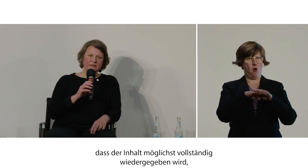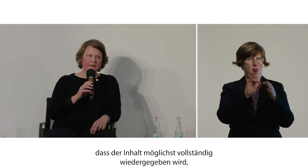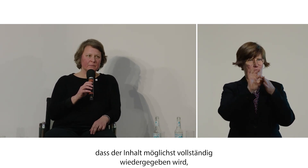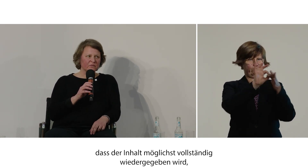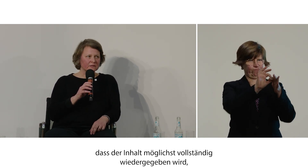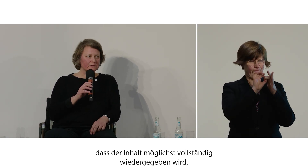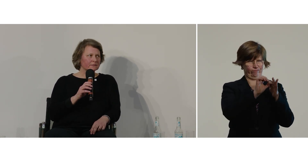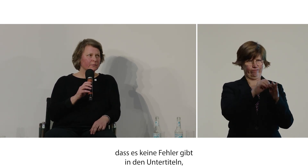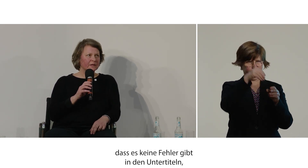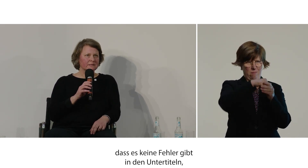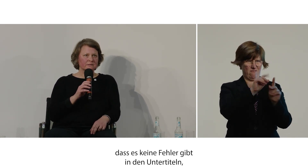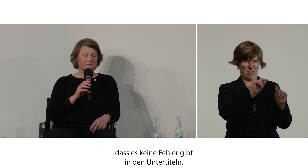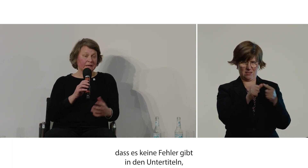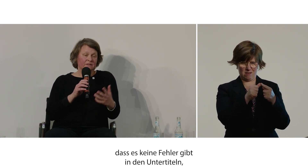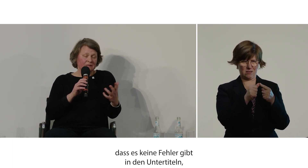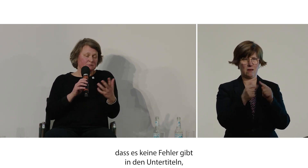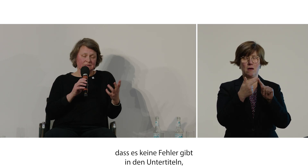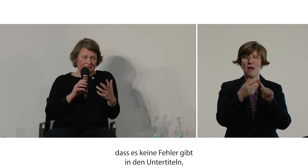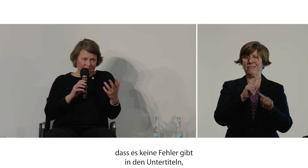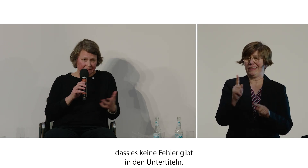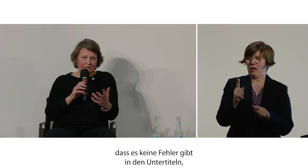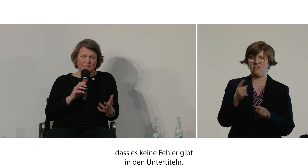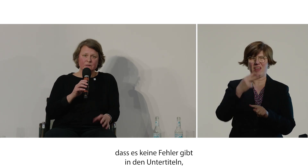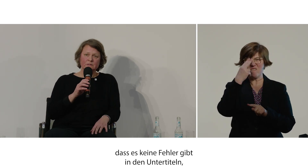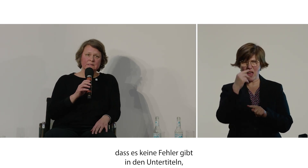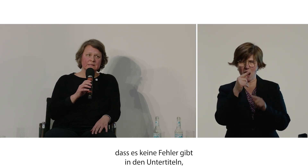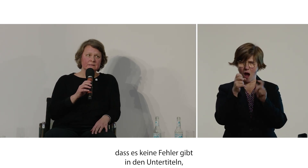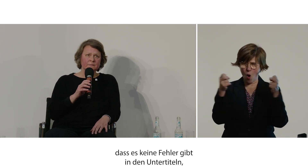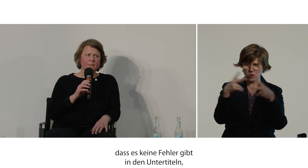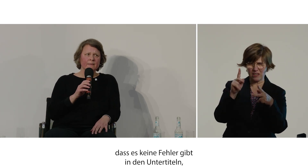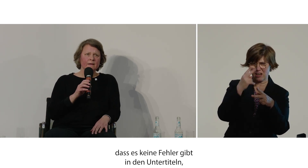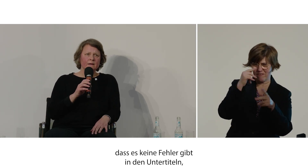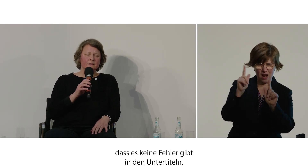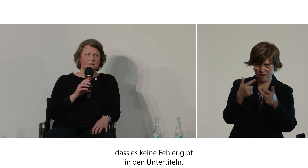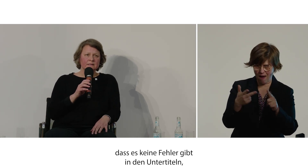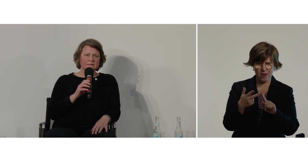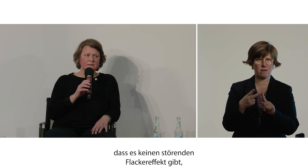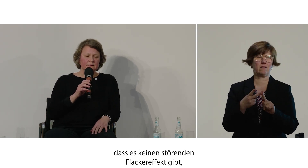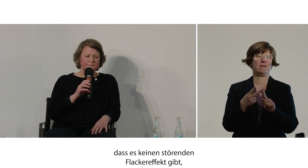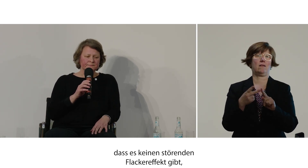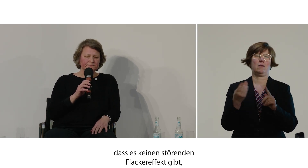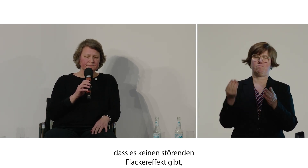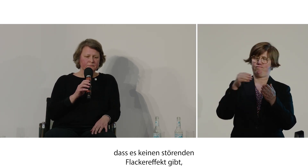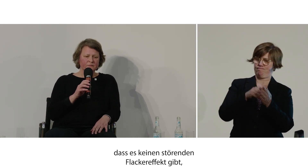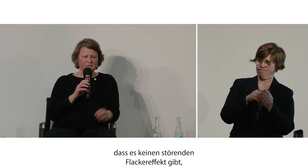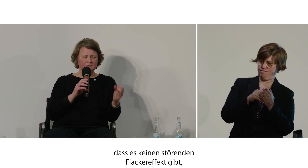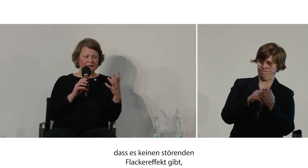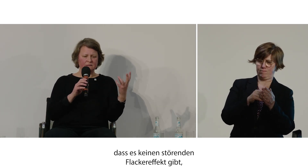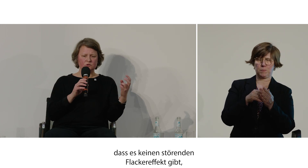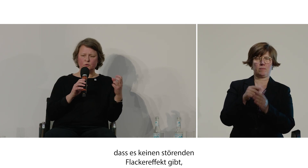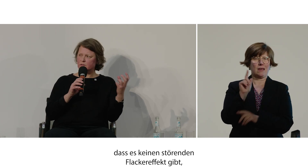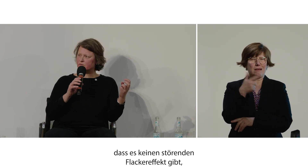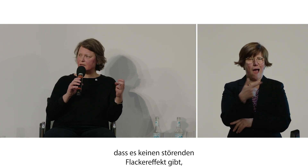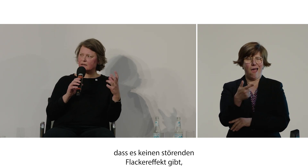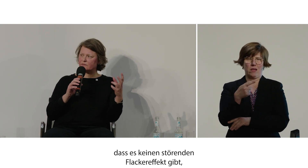wiedergegeben wird, dass es keine Fehler gibt in den Untertiteln, dass es